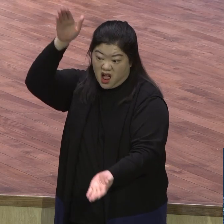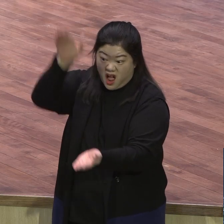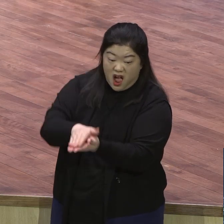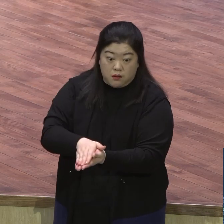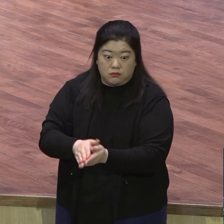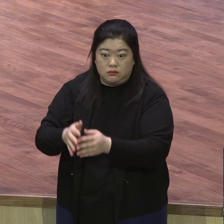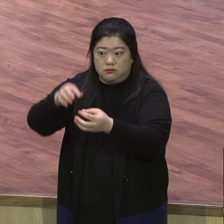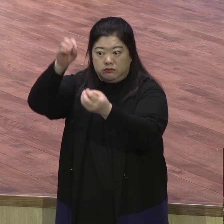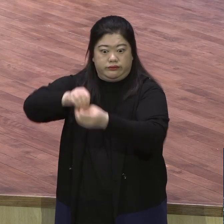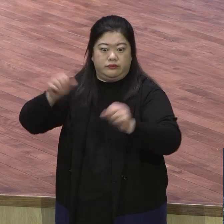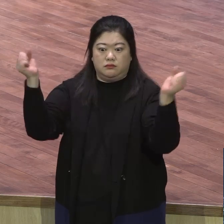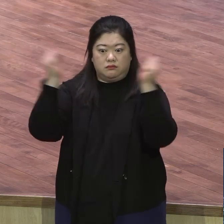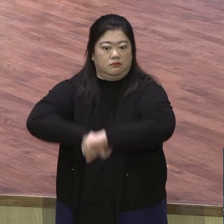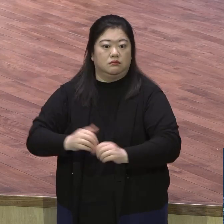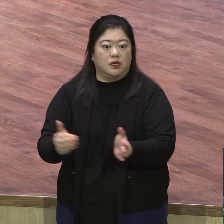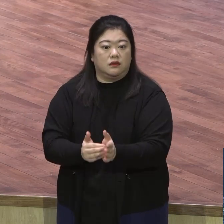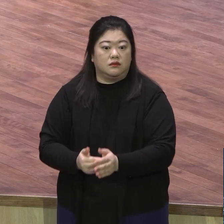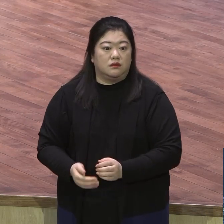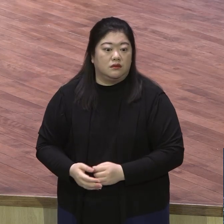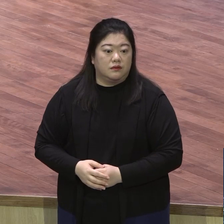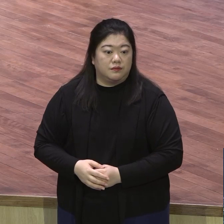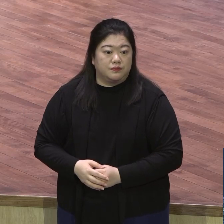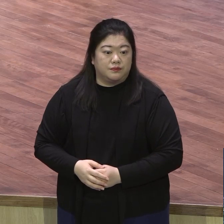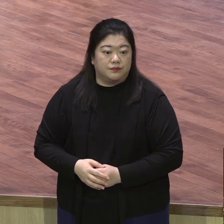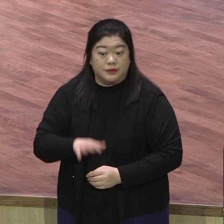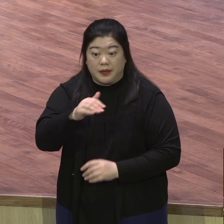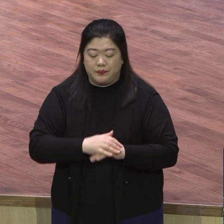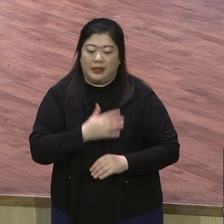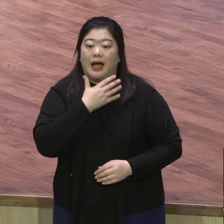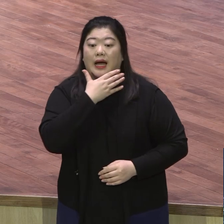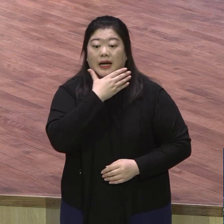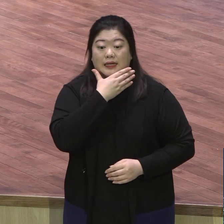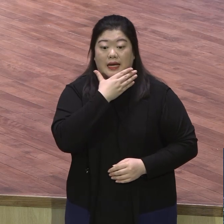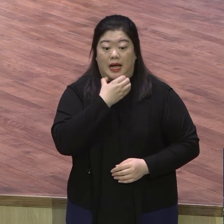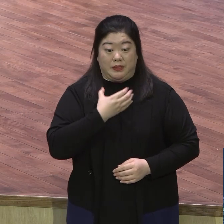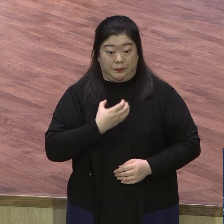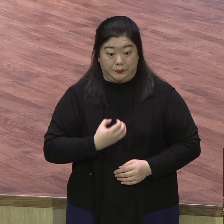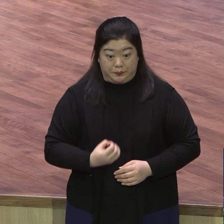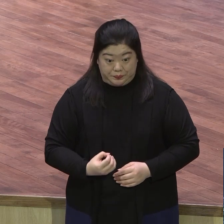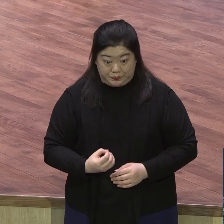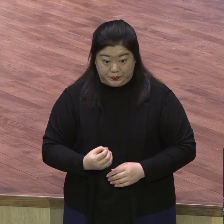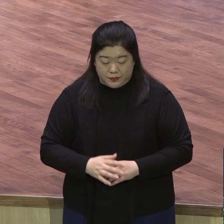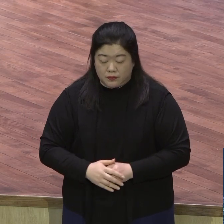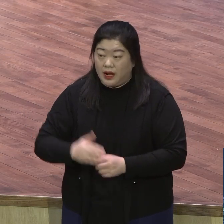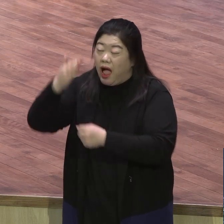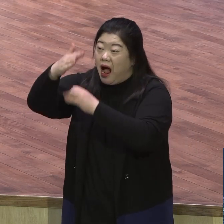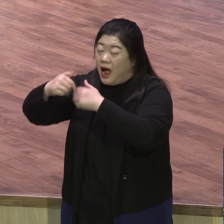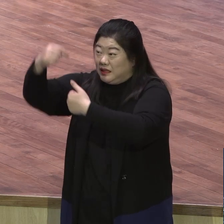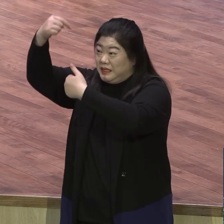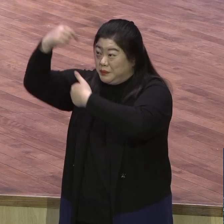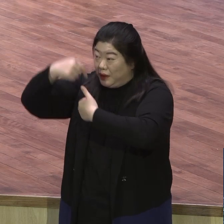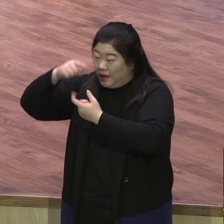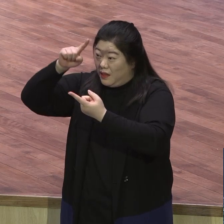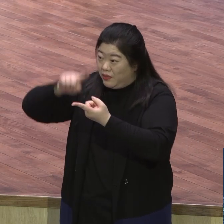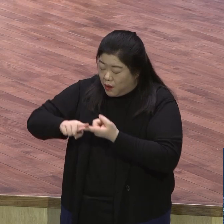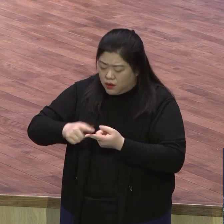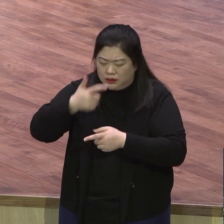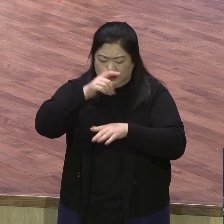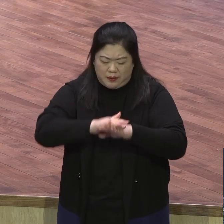아브라함이 제사를 들였다가요. 다 쪼갰습니다. 하나님 시키는 대로 다 쪼갰는데